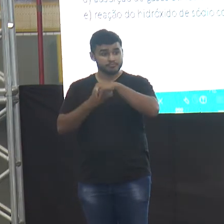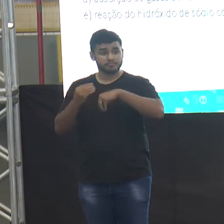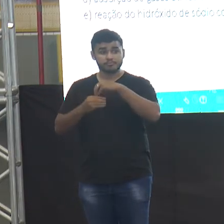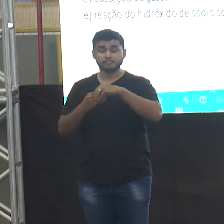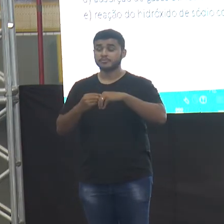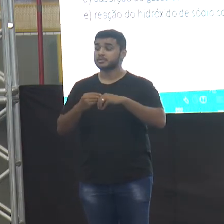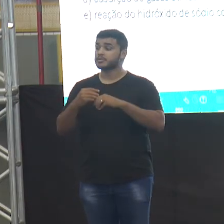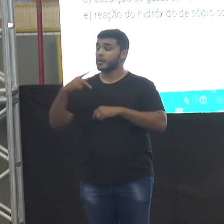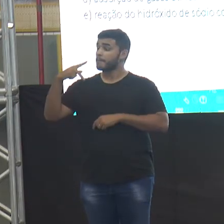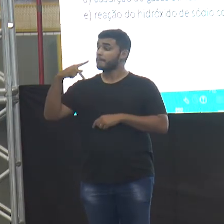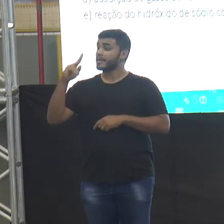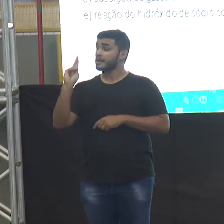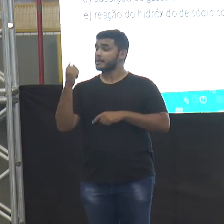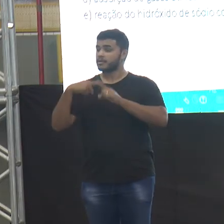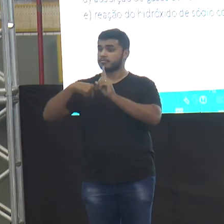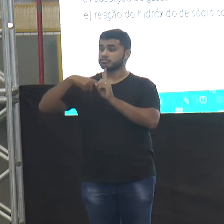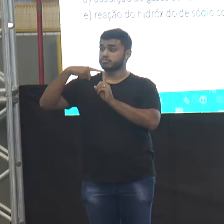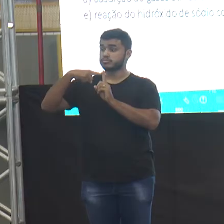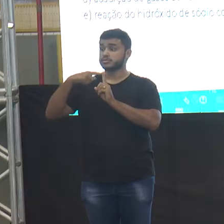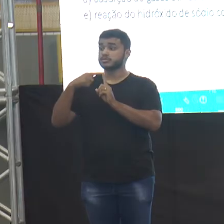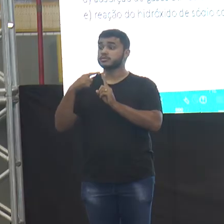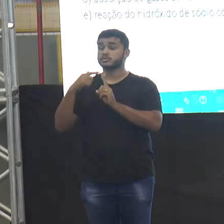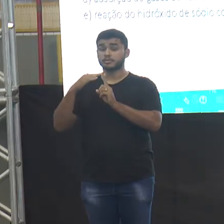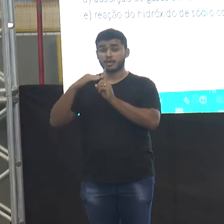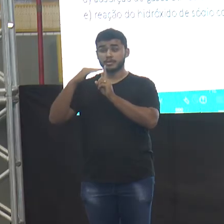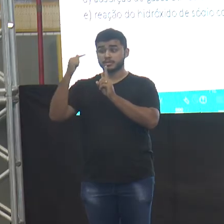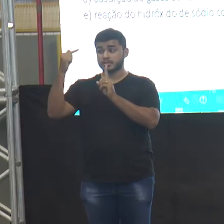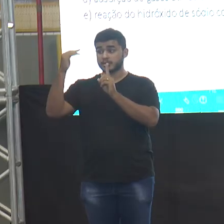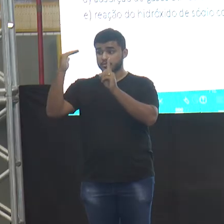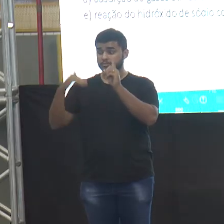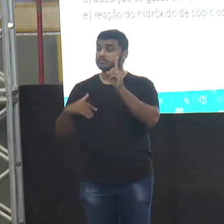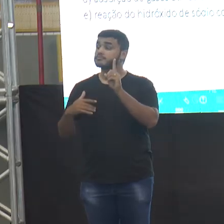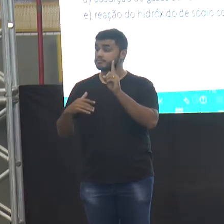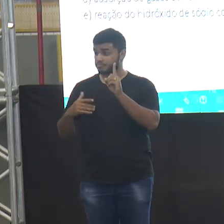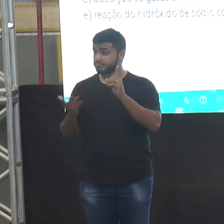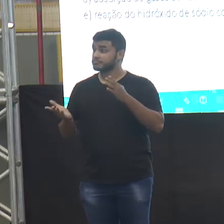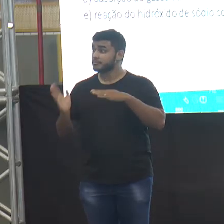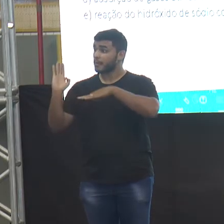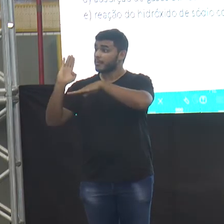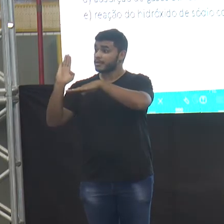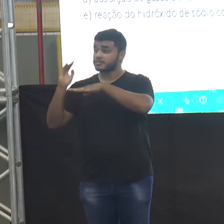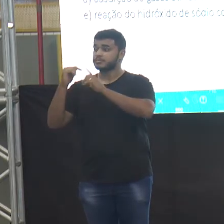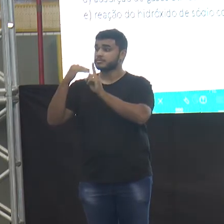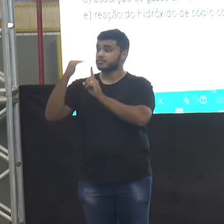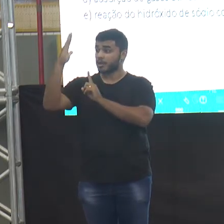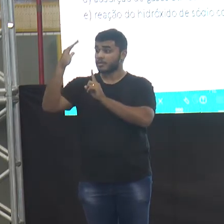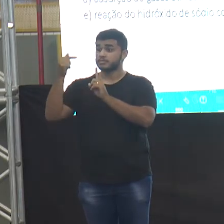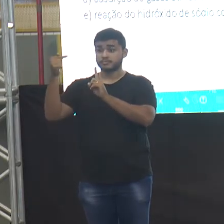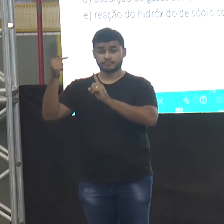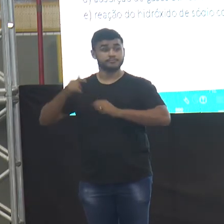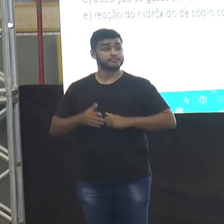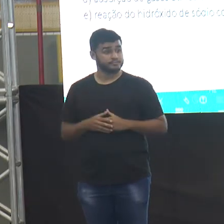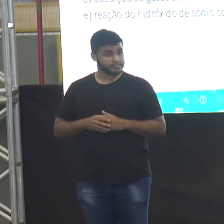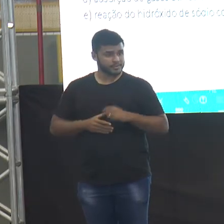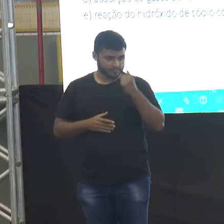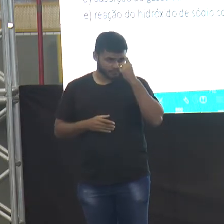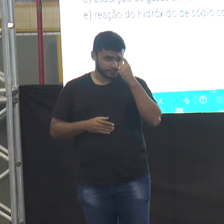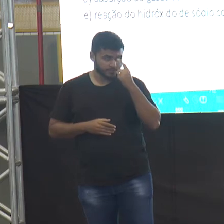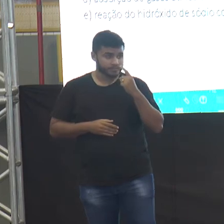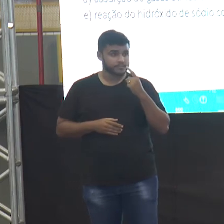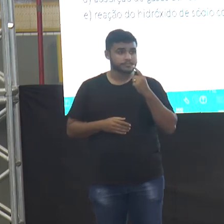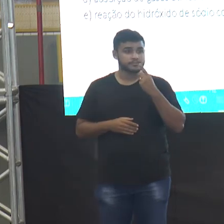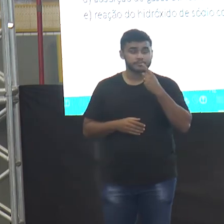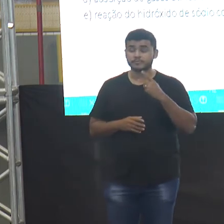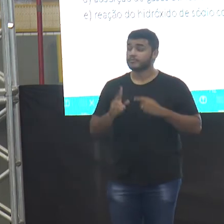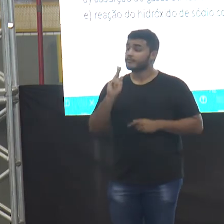pH do ácido maior do que 7 ou menor? Da base. Não esqueçam isso. O ácido libera